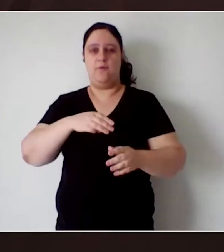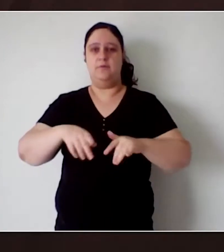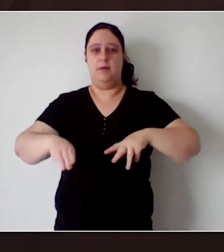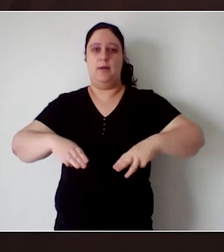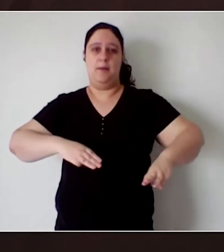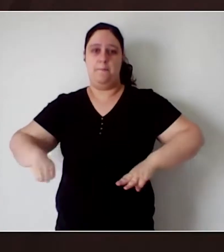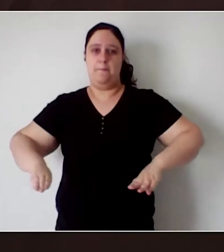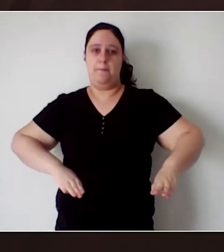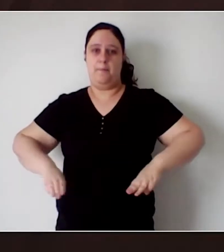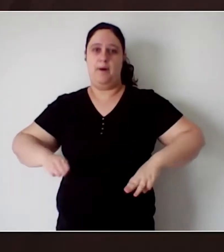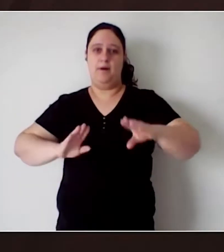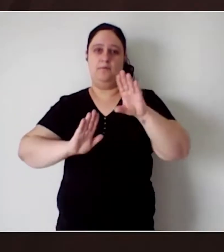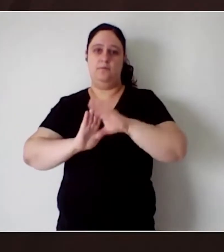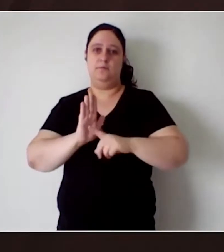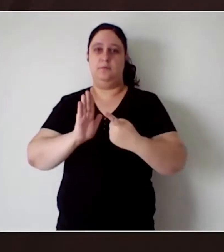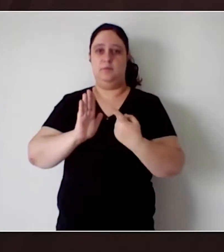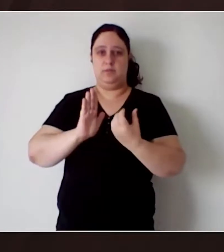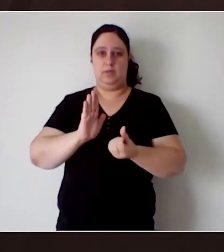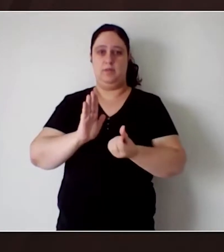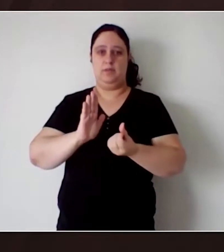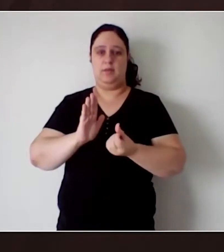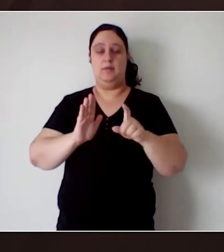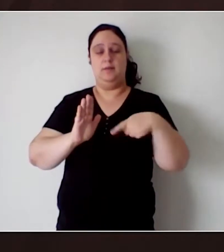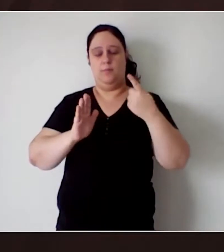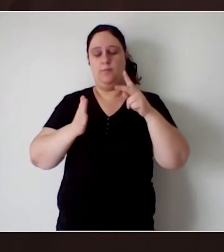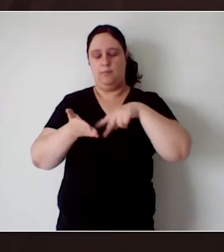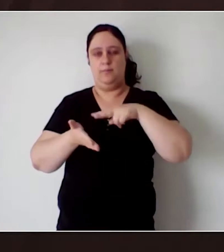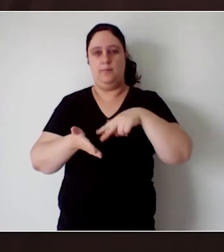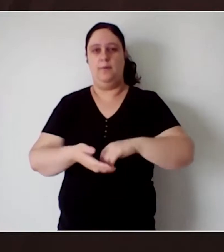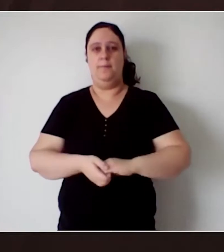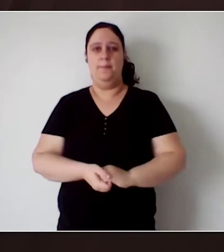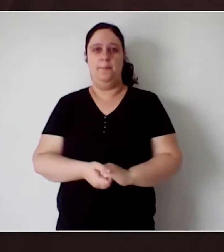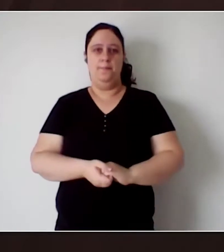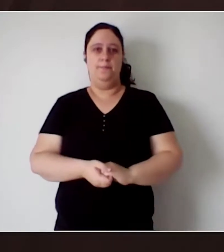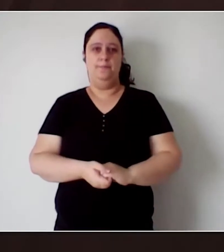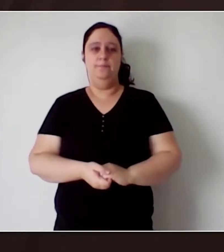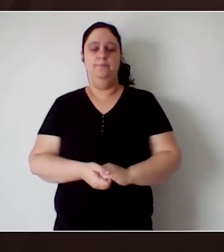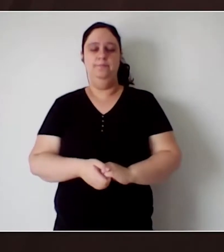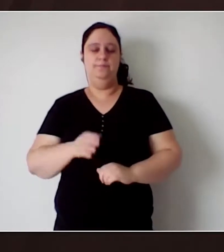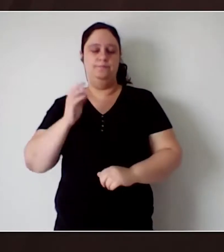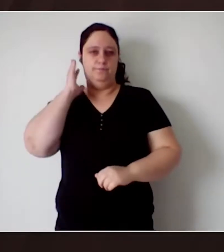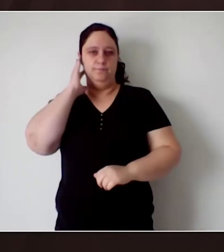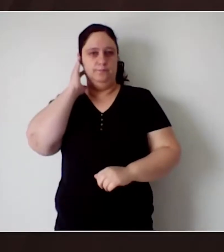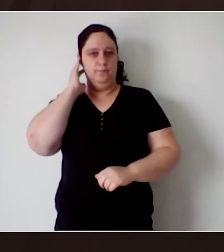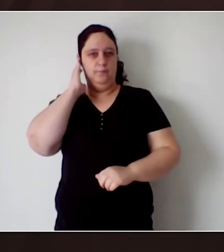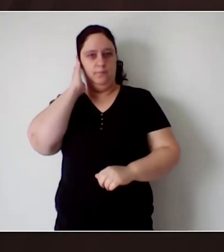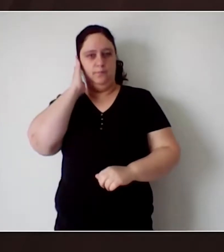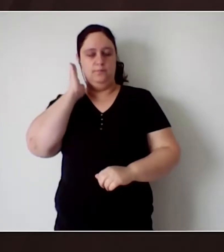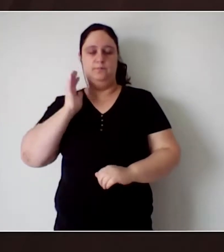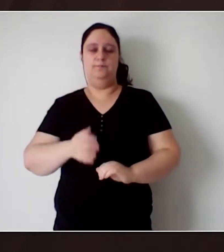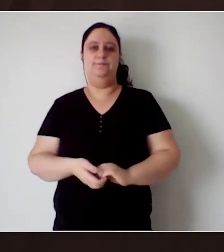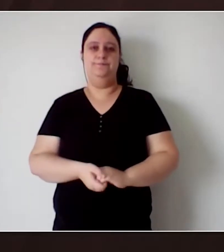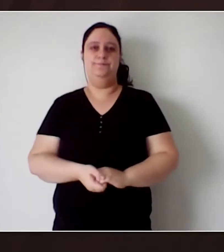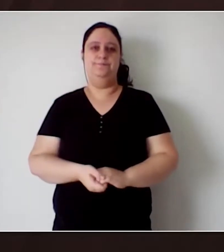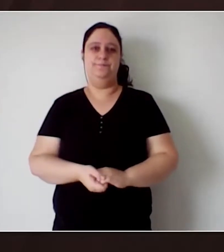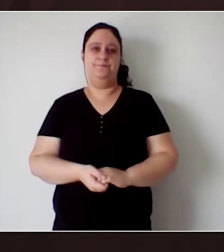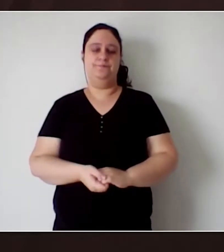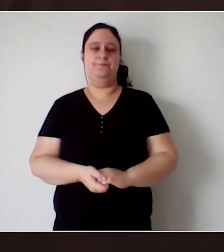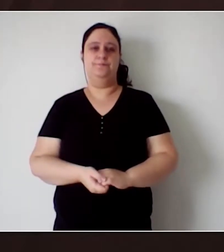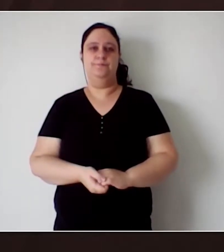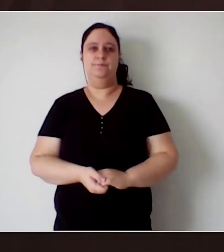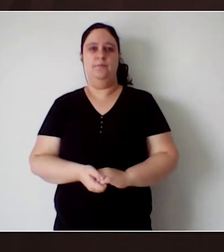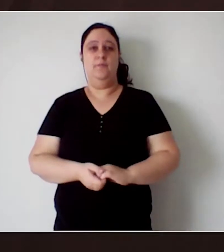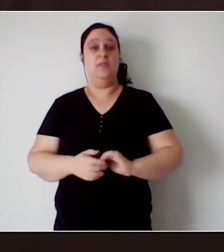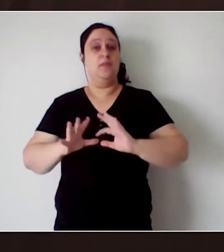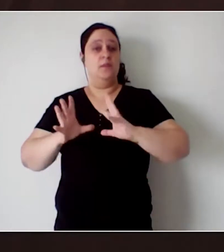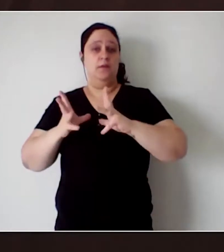havia poder, havia temor, e muitos prodígios e sinais eram feitos por intermédio dos apóstolos. Todos